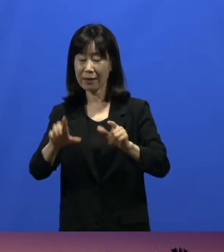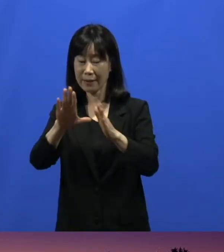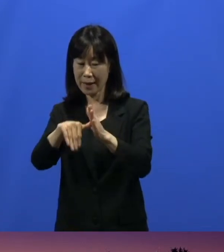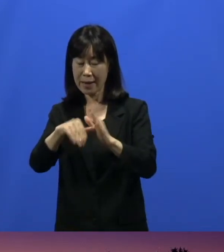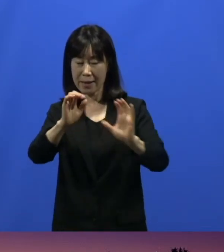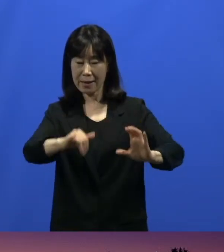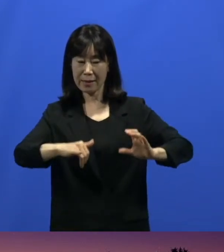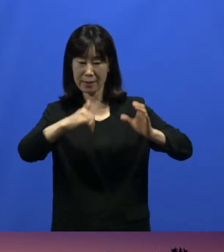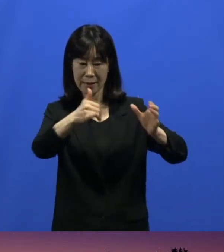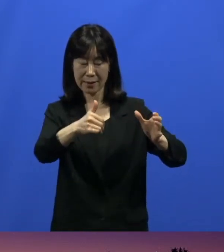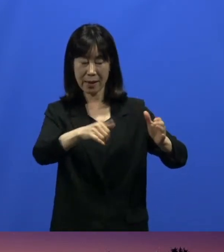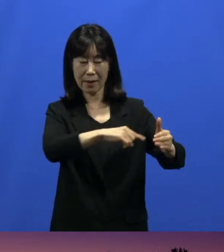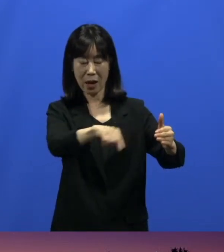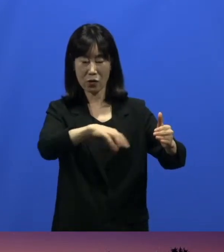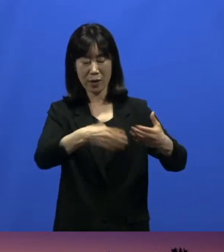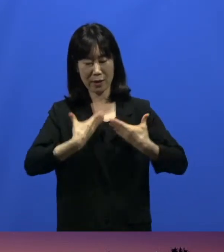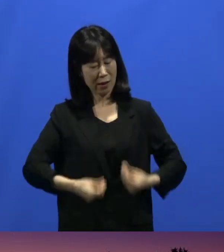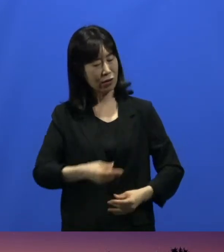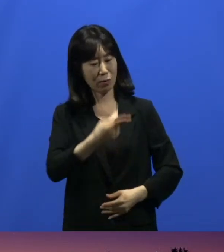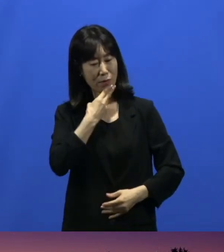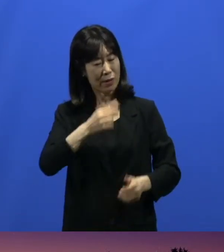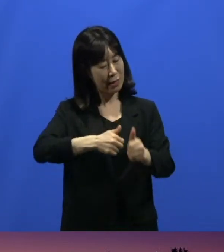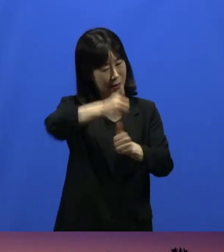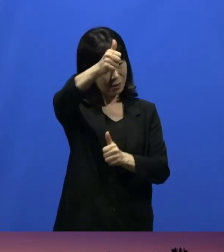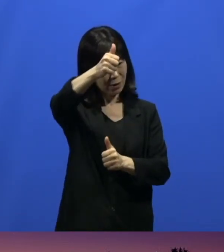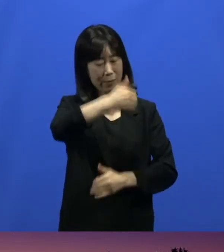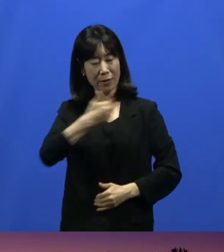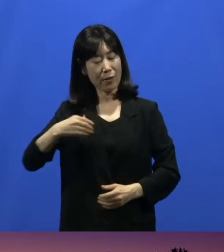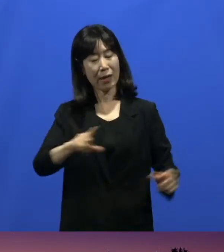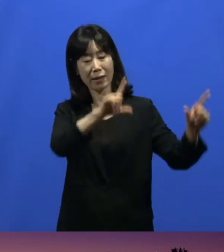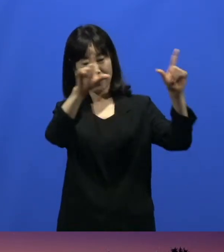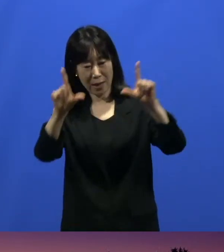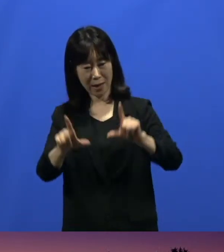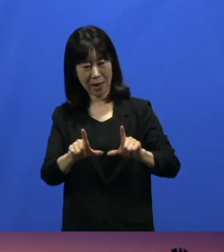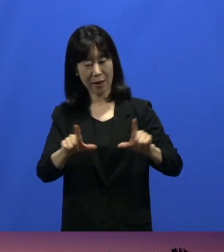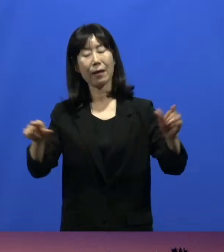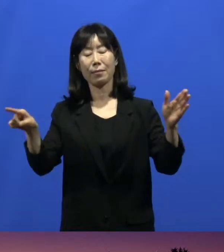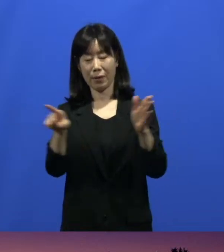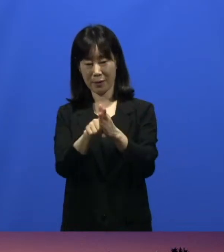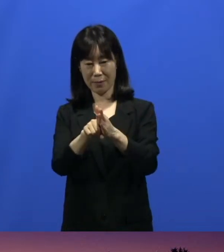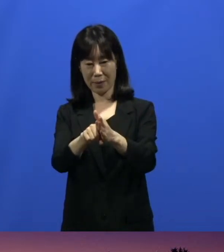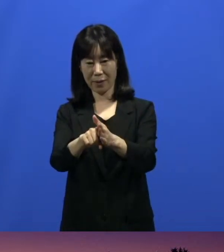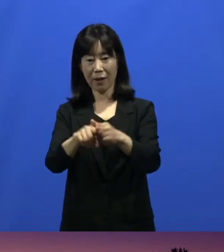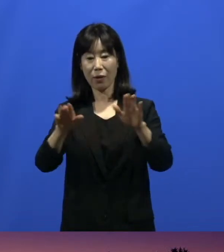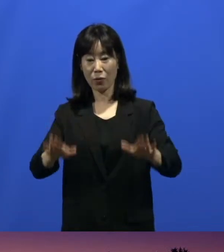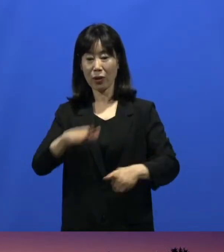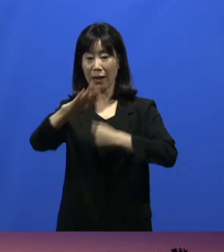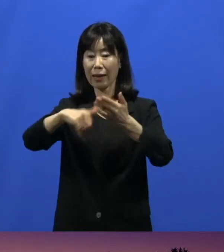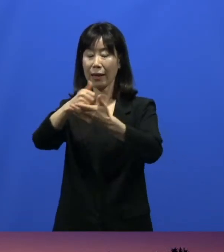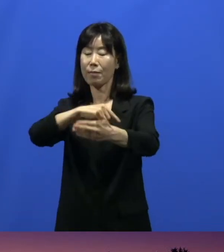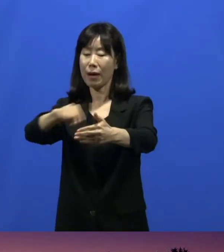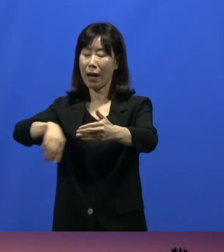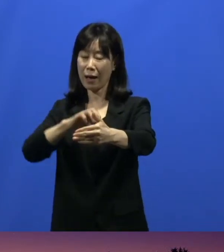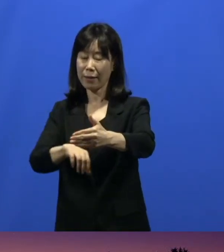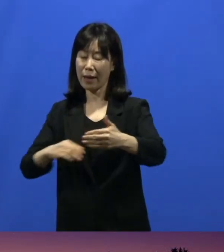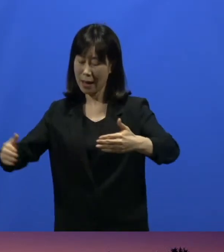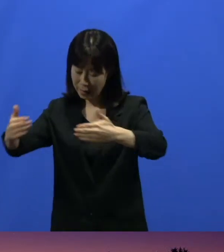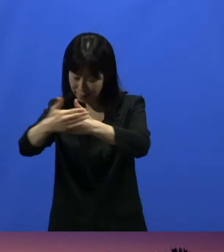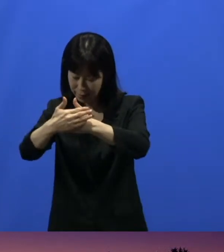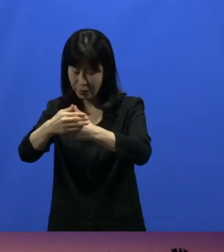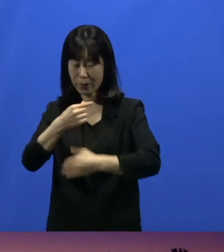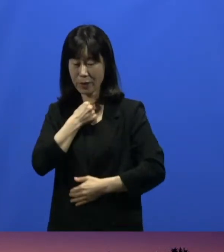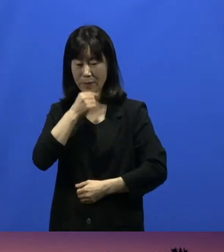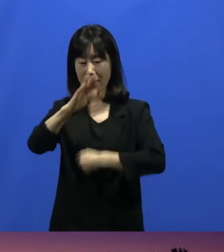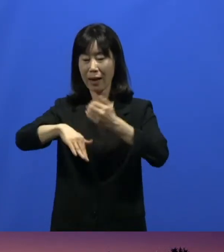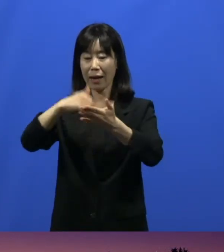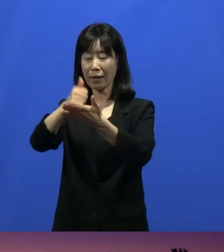세상 속에서도 낙심치 않고 승리하며 살게 될 줄로 믿습니다. 오늘도 그 주님의 품 안에 안기기를 원합니다.